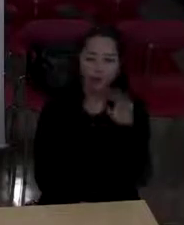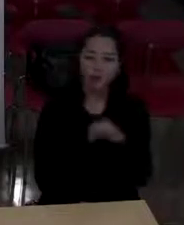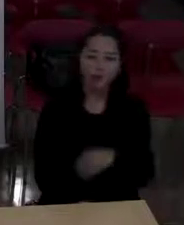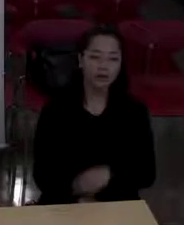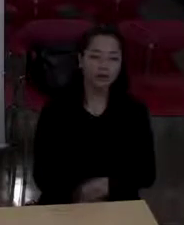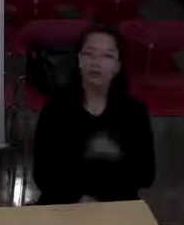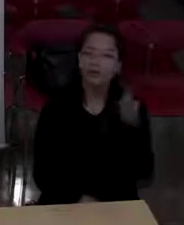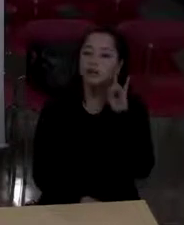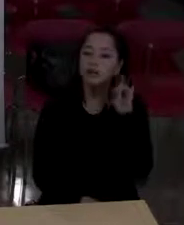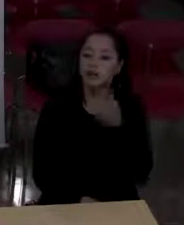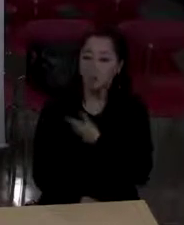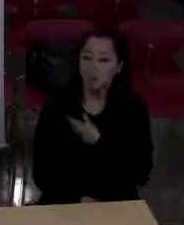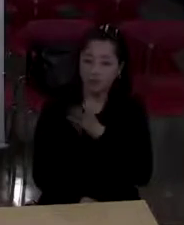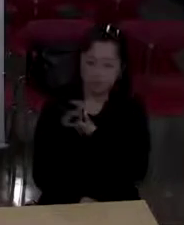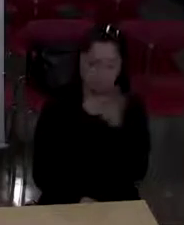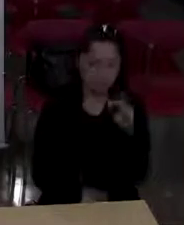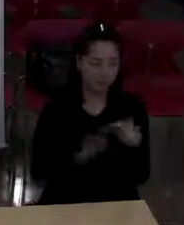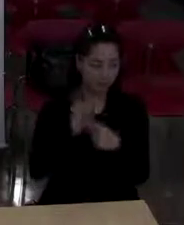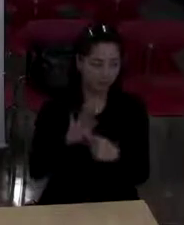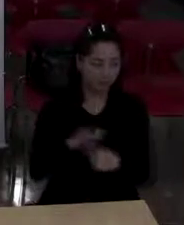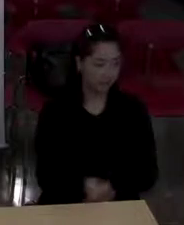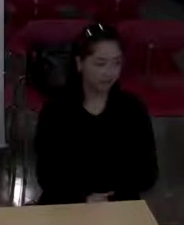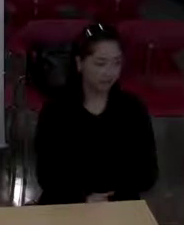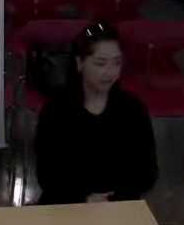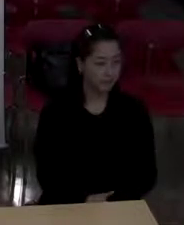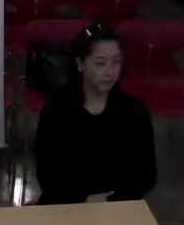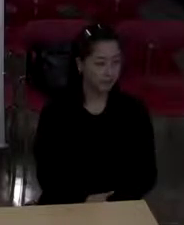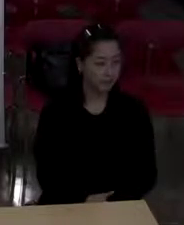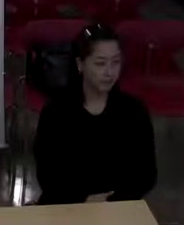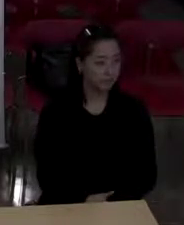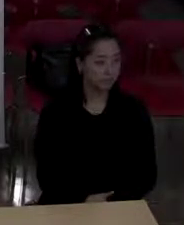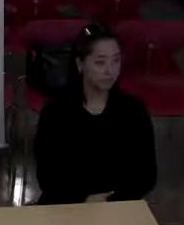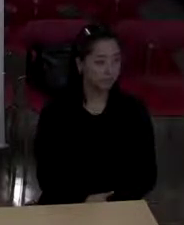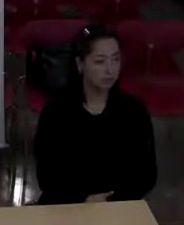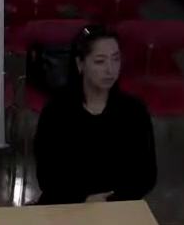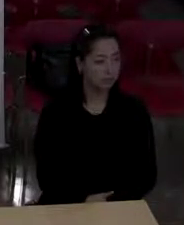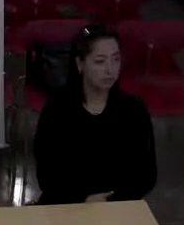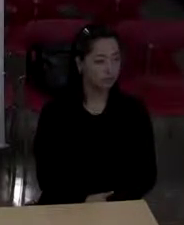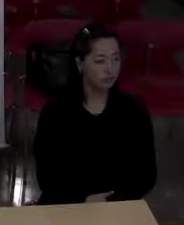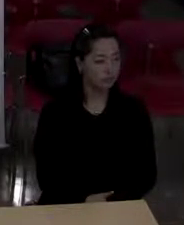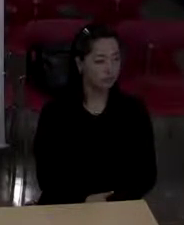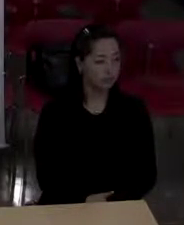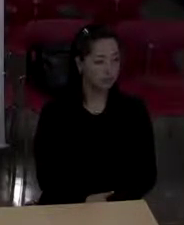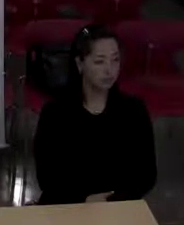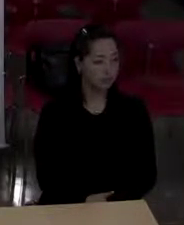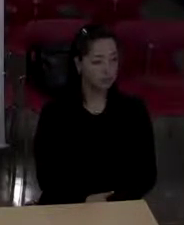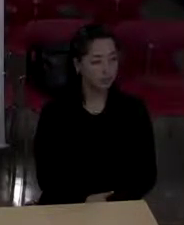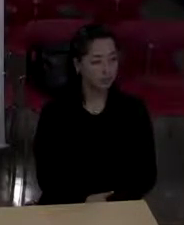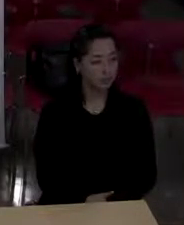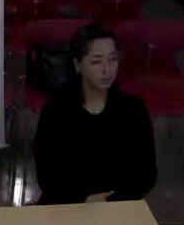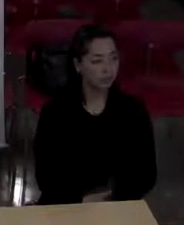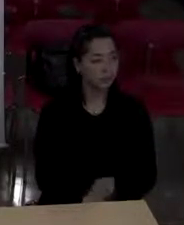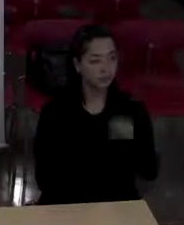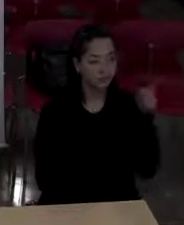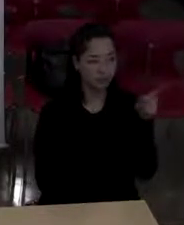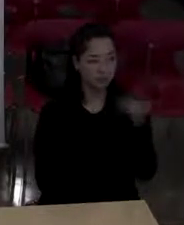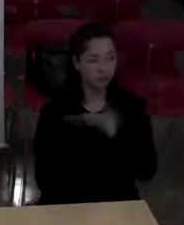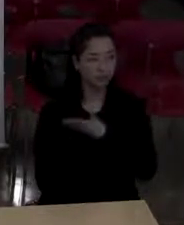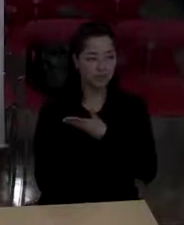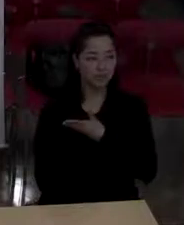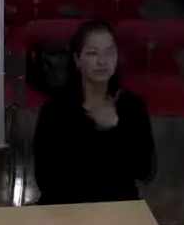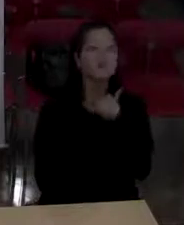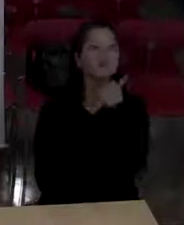We go, it's coming back on, and he's back on again. See how he turns?